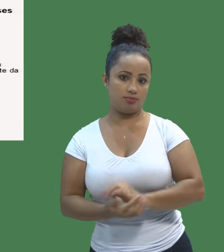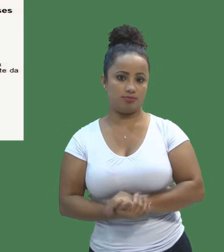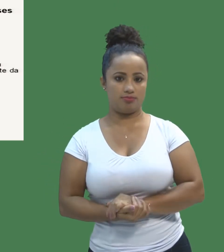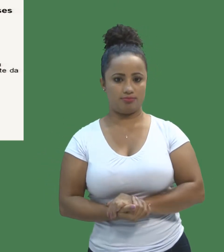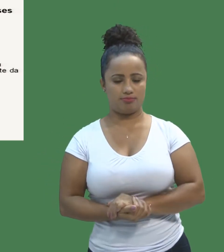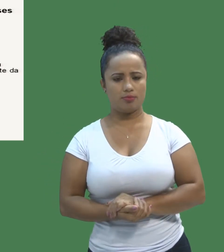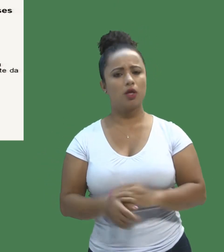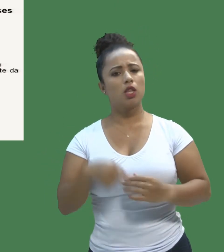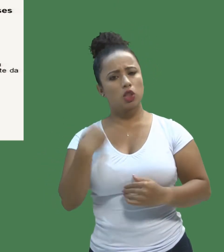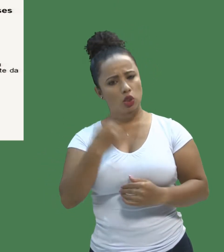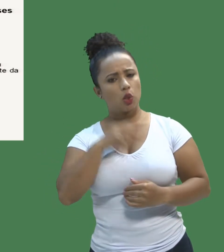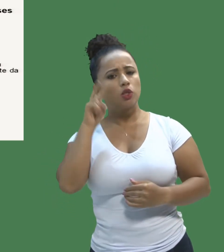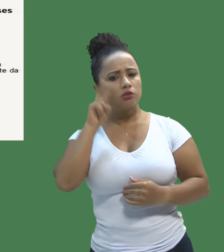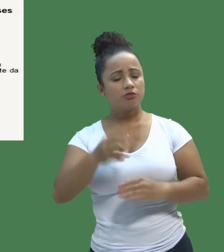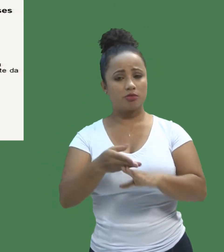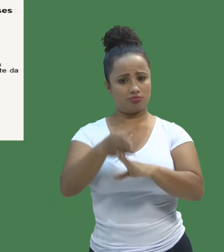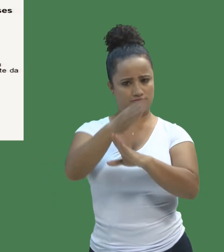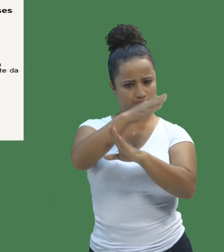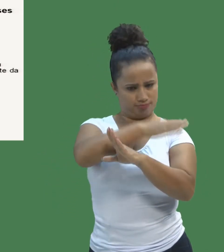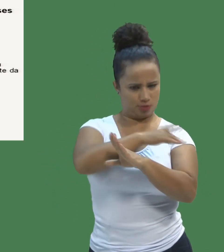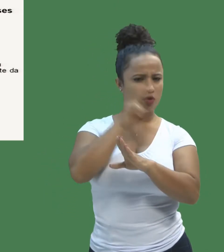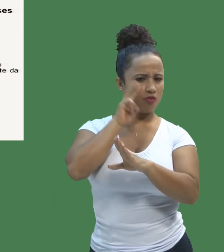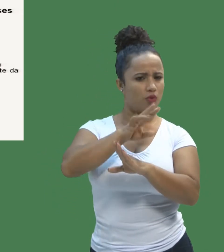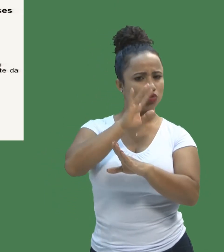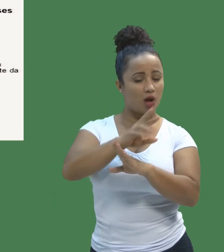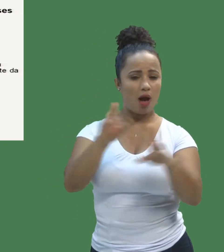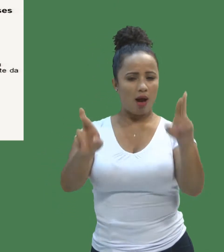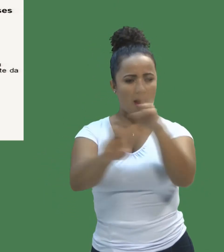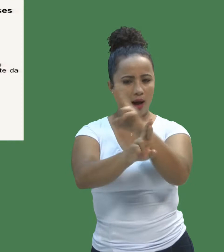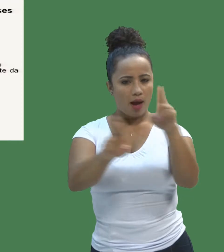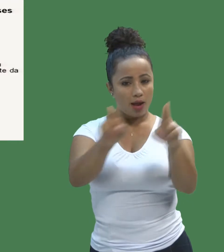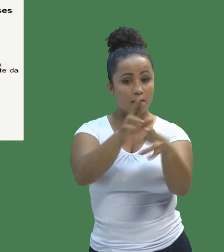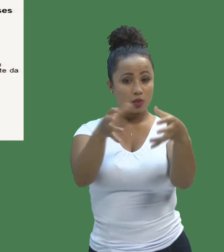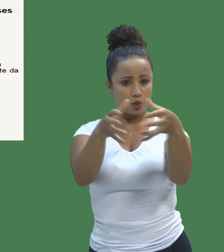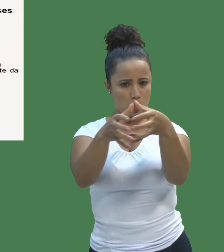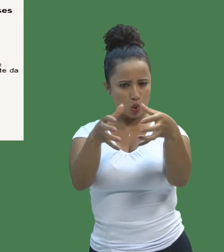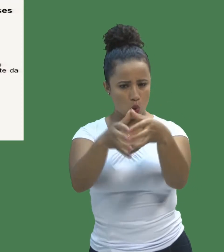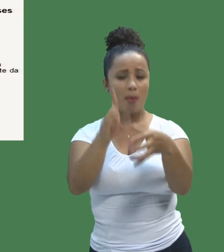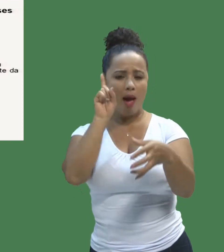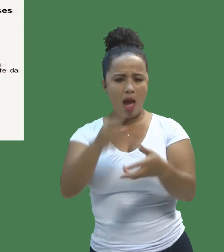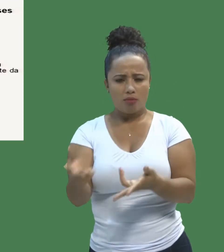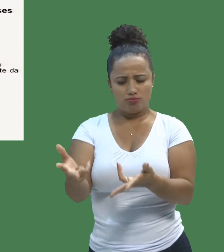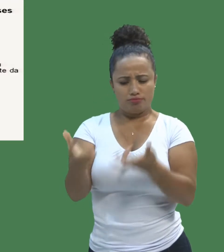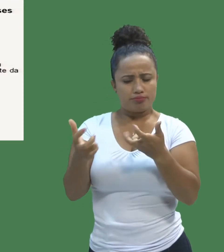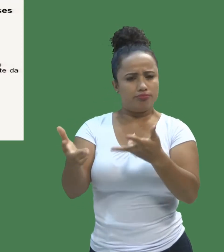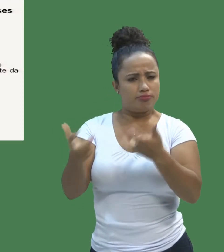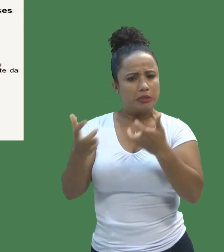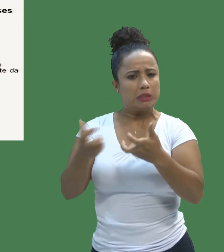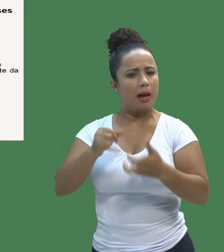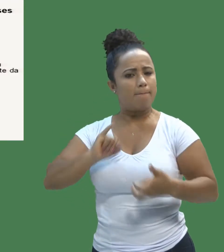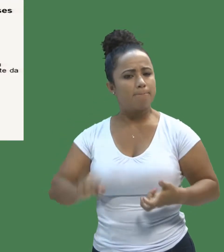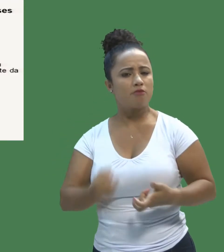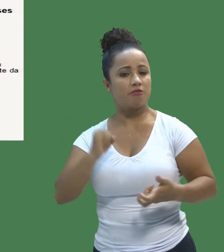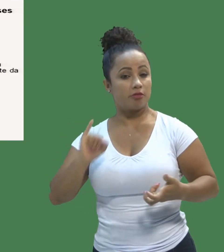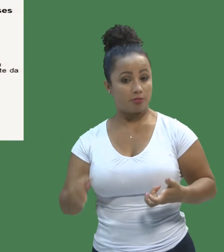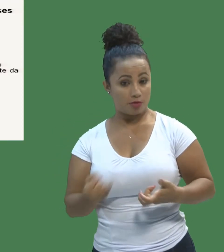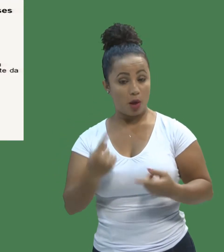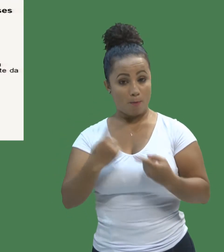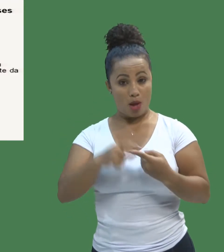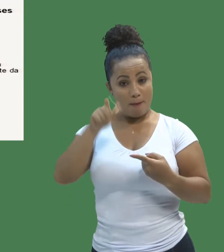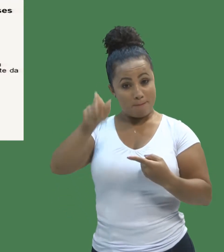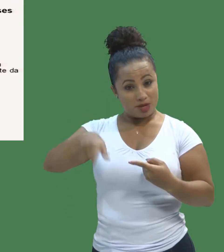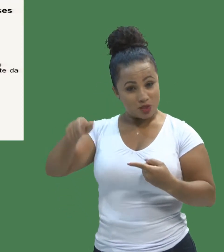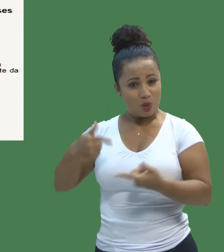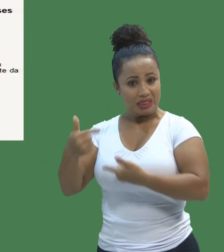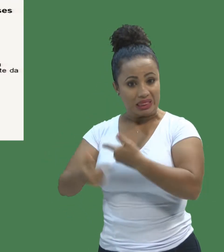Como já vimos anteriormente, a relação entre classes é de exploração, uma vez que os